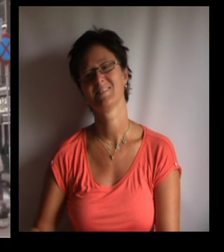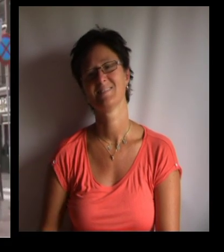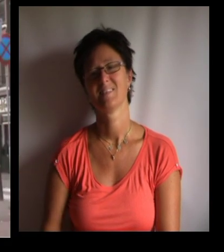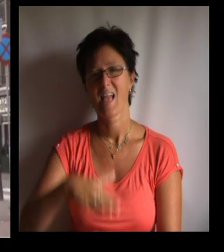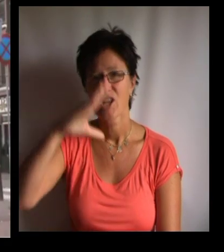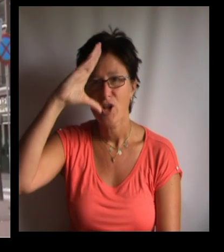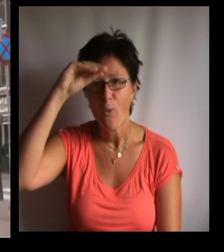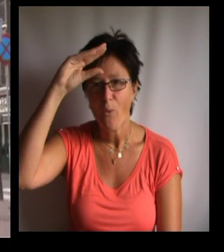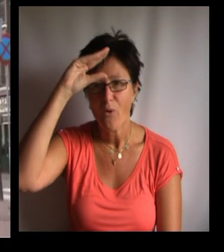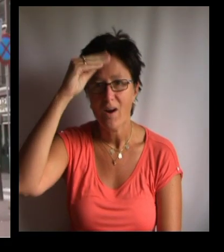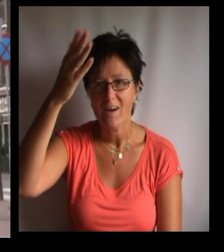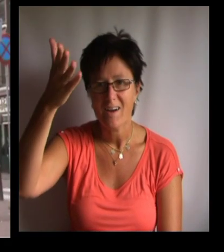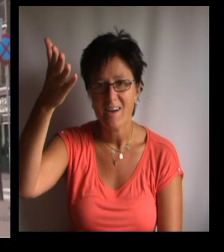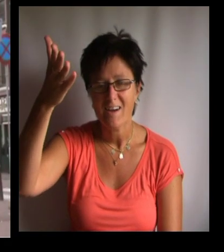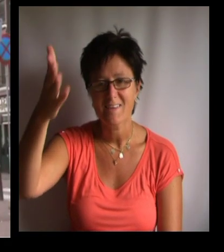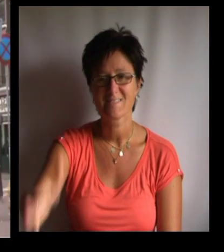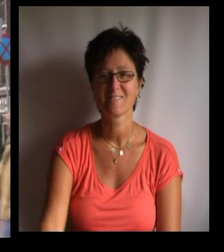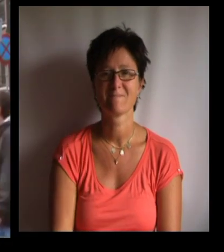Kleine jongen.